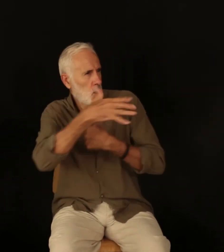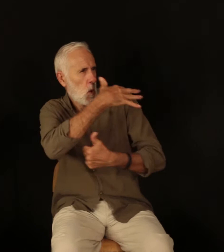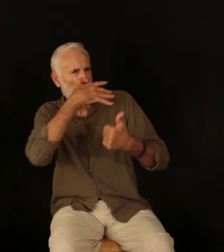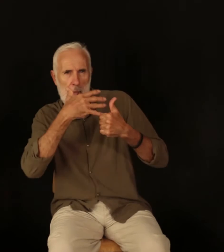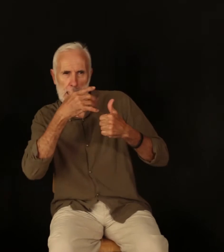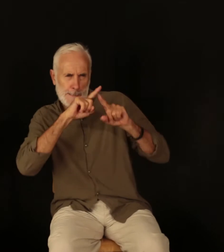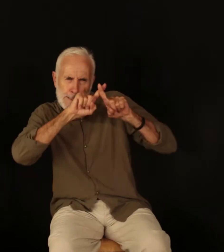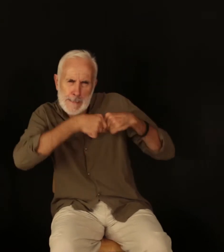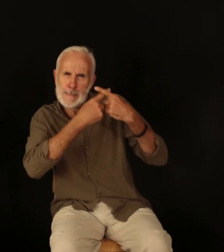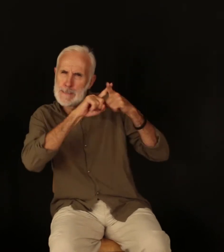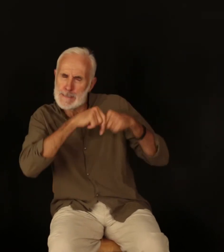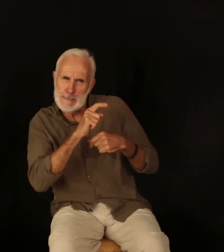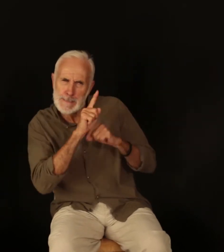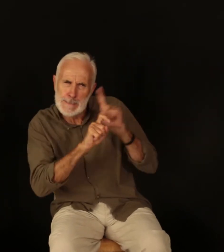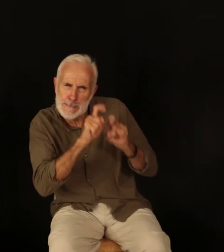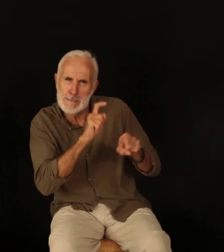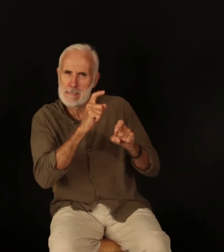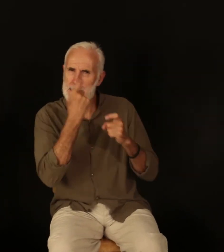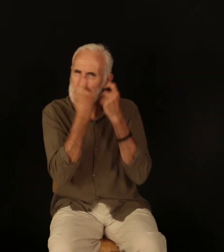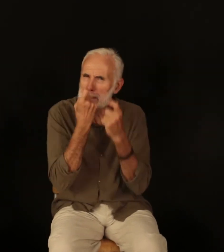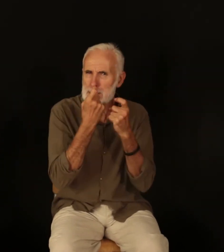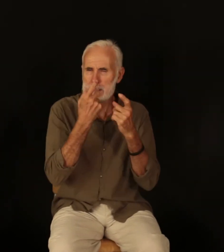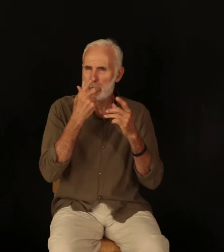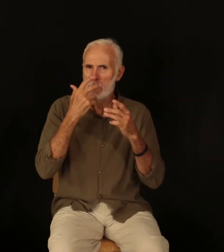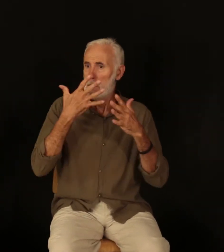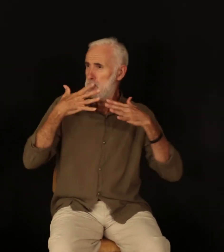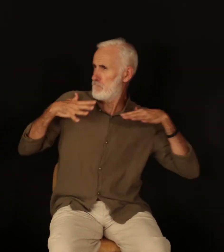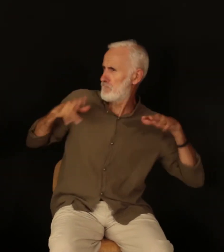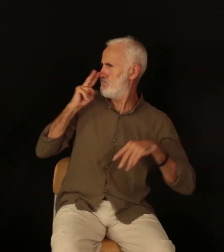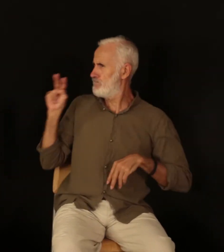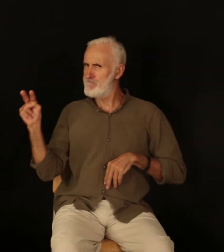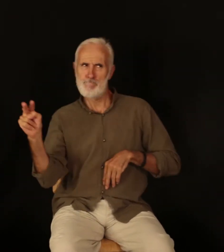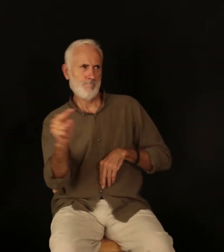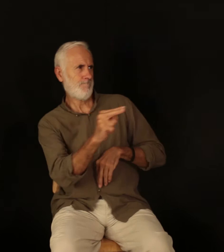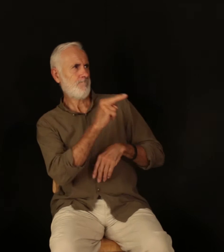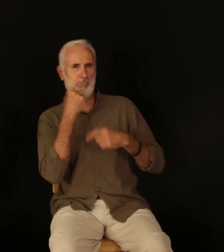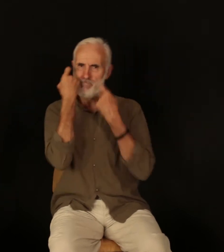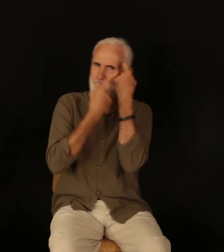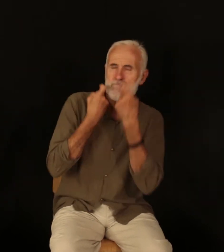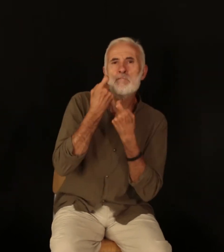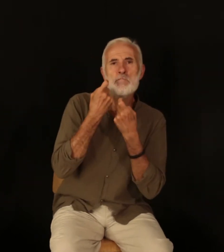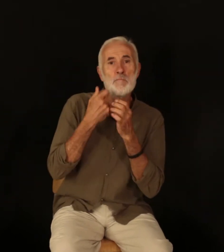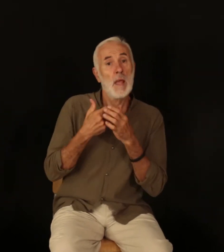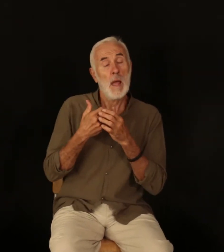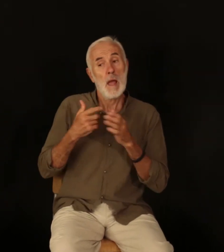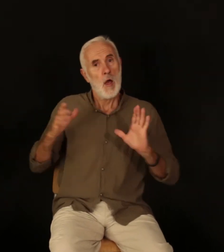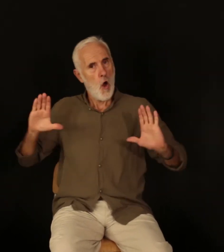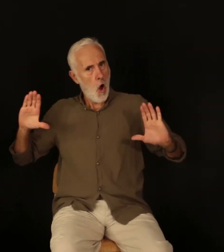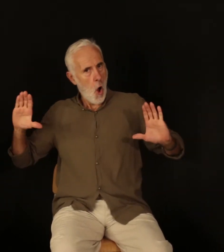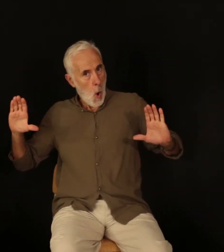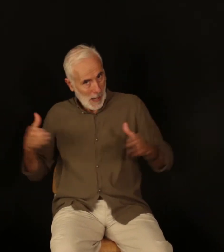regard critique donc, sur le monde qui nous entoure, mais qui a choisi, le collectif a choisi de le faire